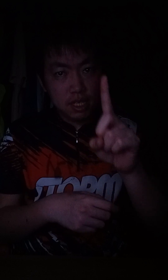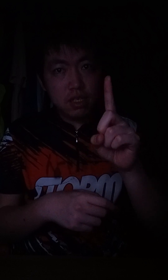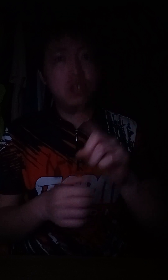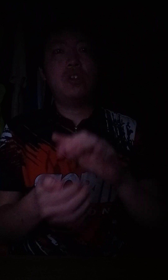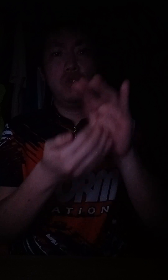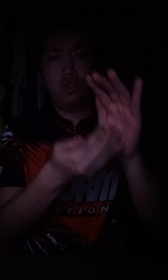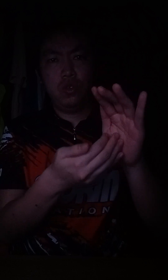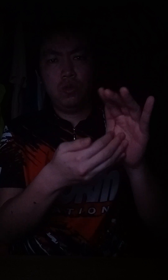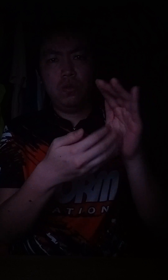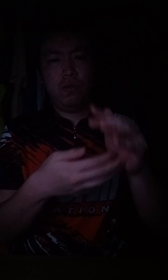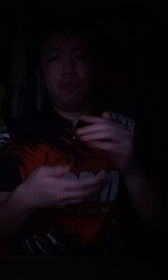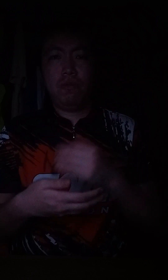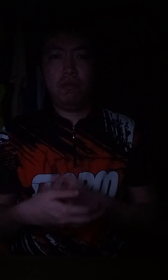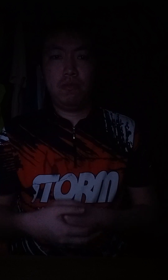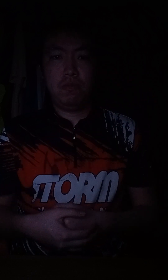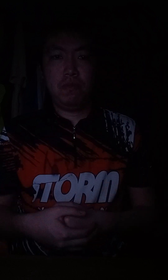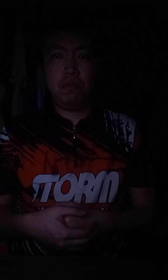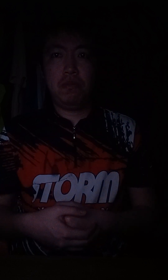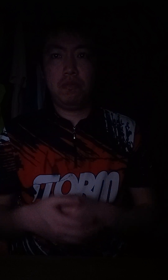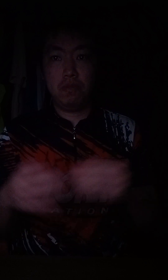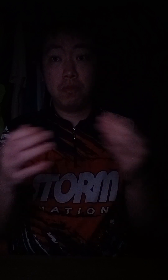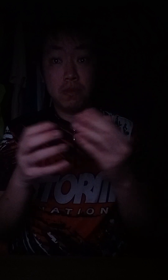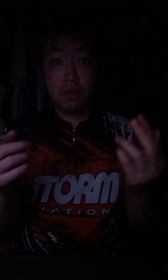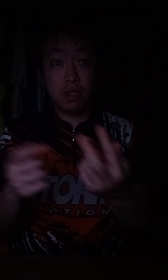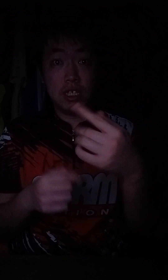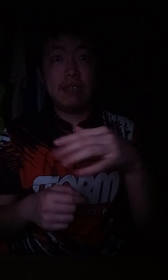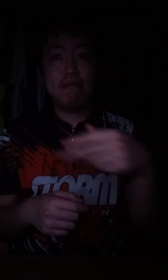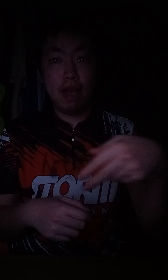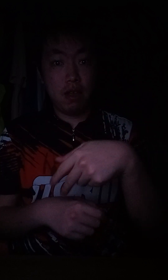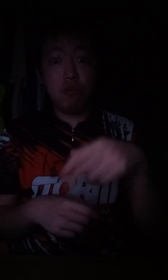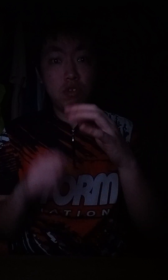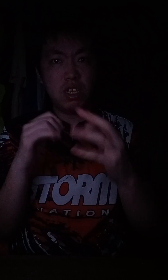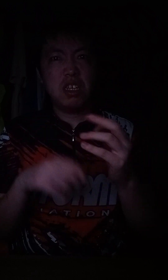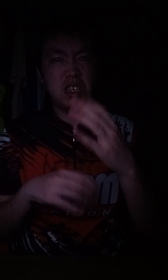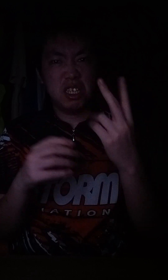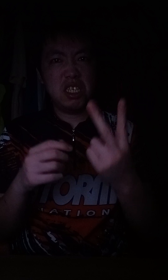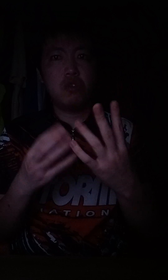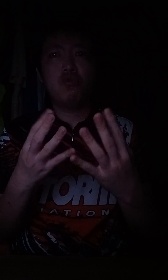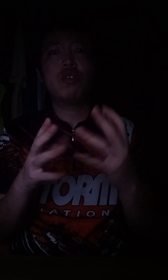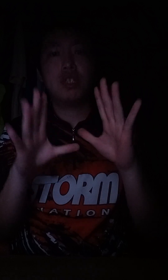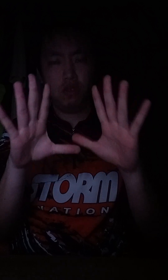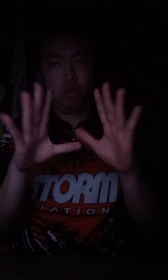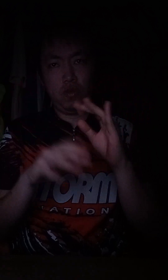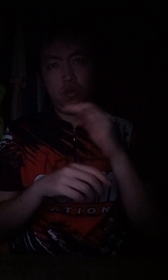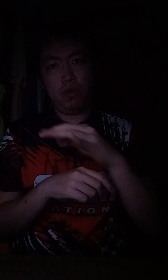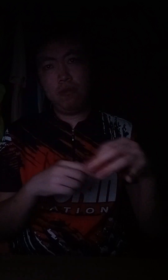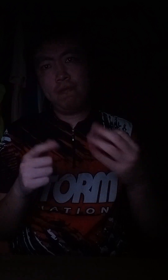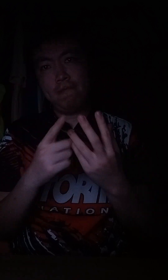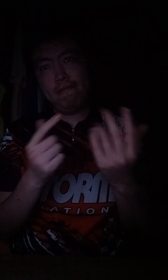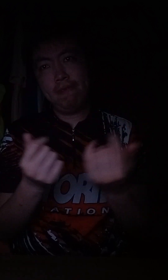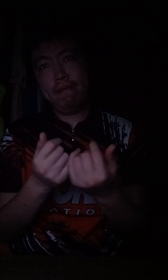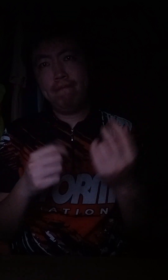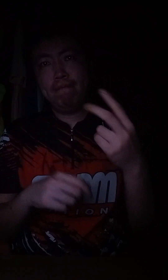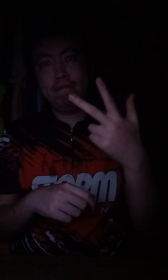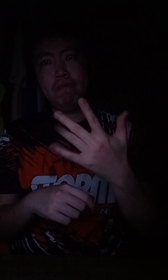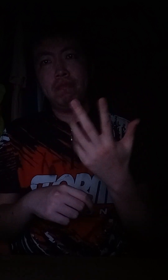더 해주십시오. 현재 서울의 마을 버스 기사는 2,900여 명으로 적정 인원 3,500여